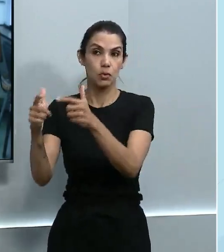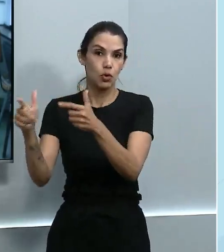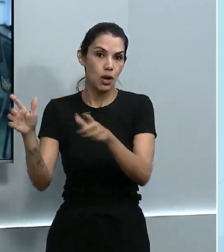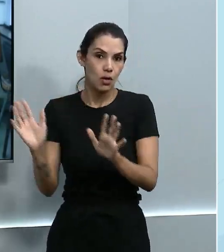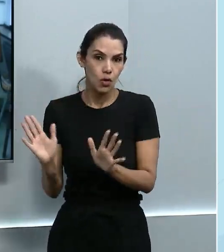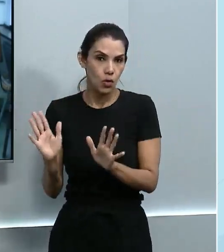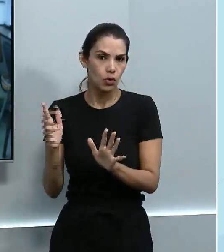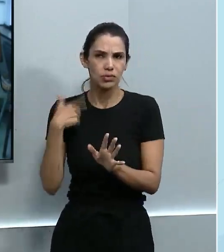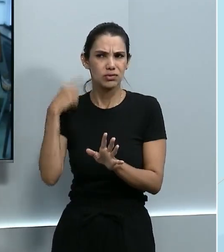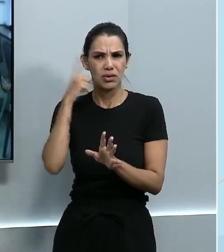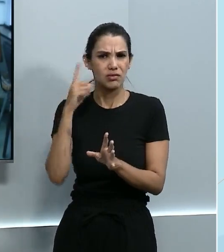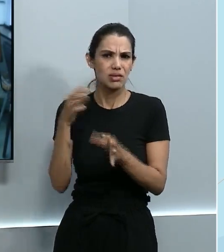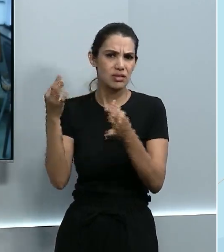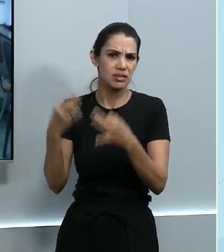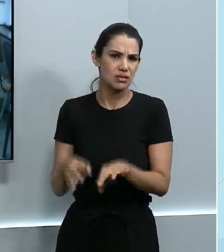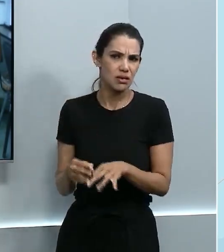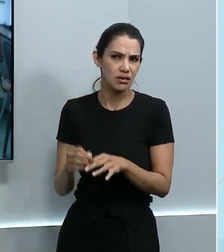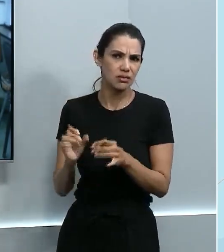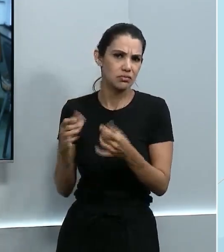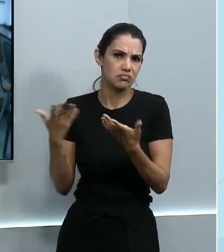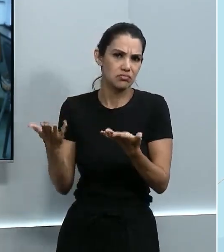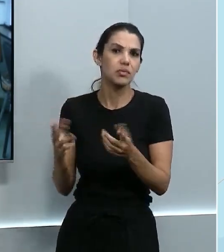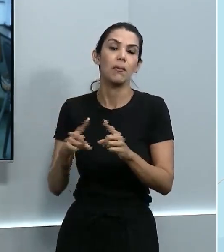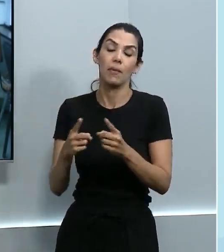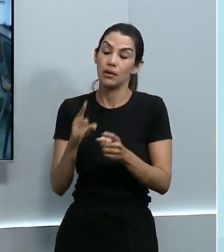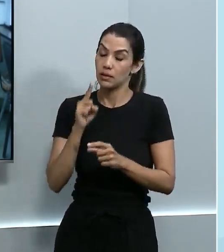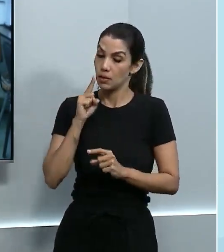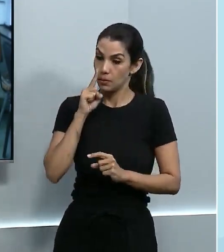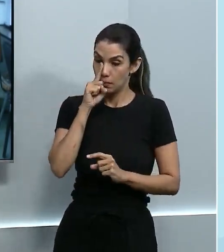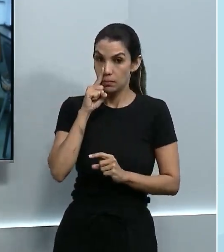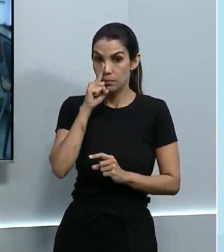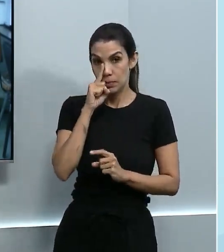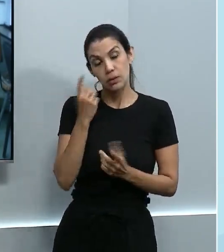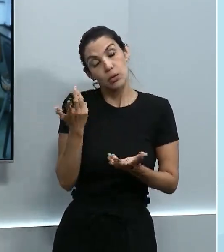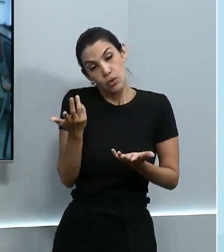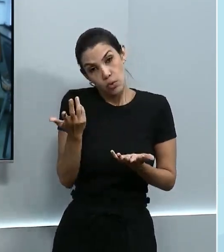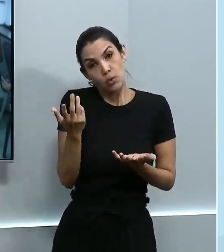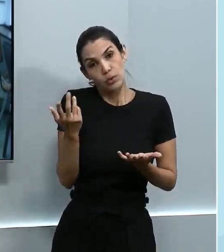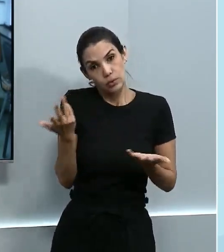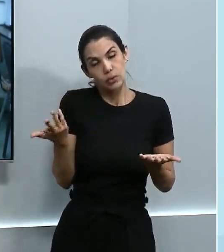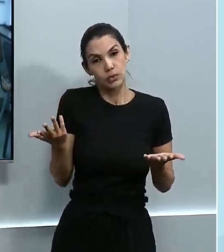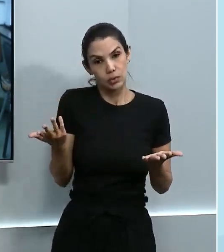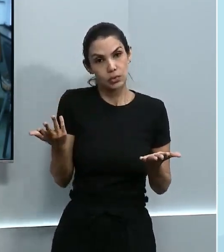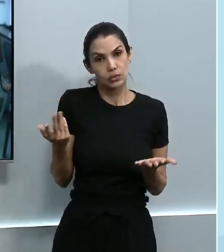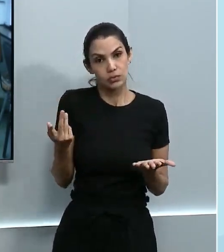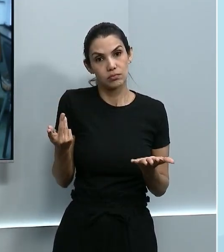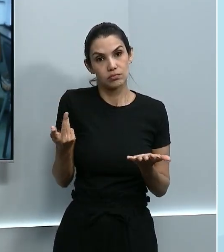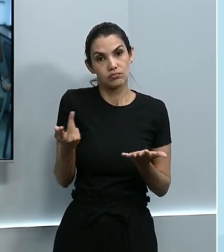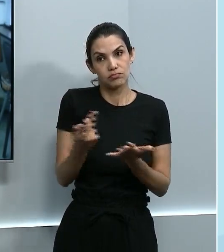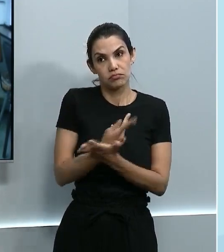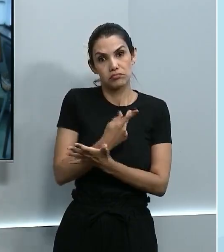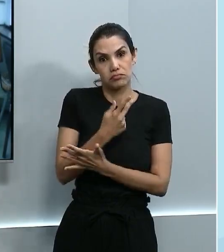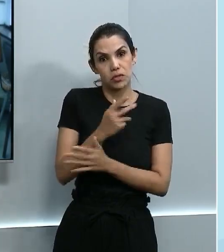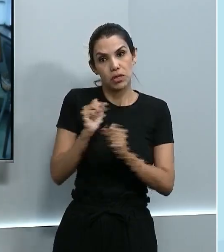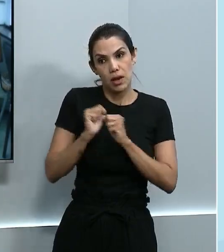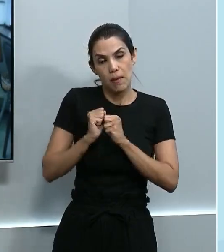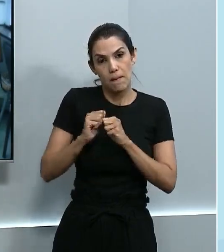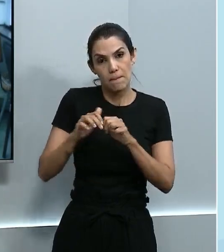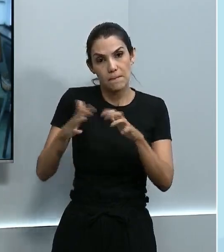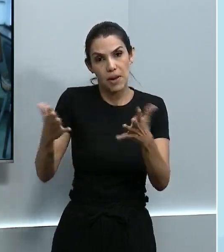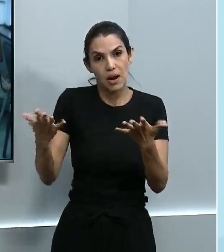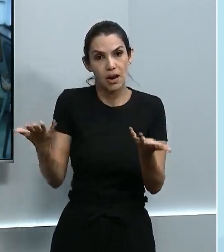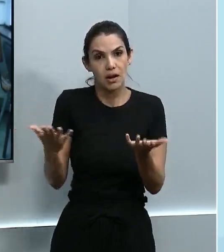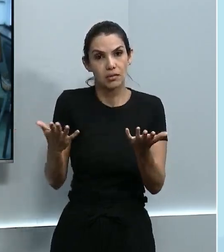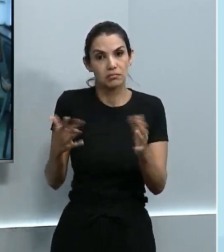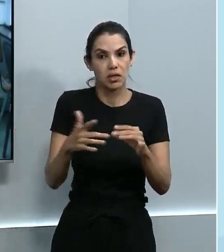sabem exatamente para onde foram deixadas, colocando realmente um certo risco nas pessoas, né, pelos locais por